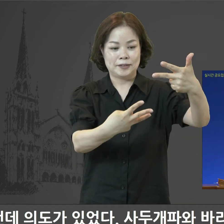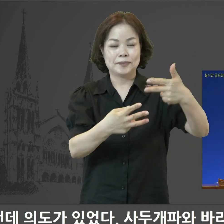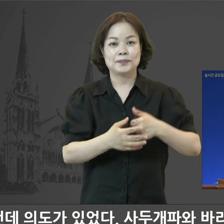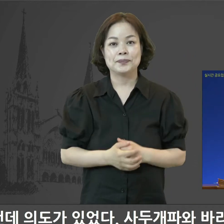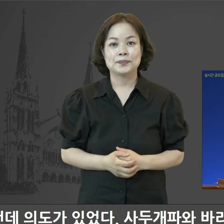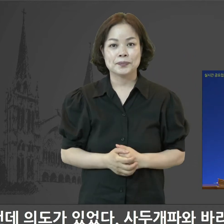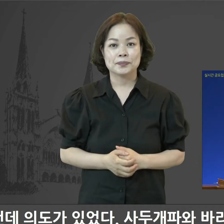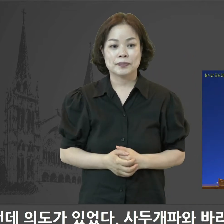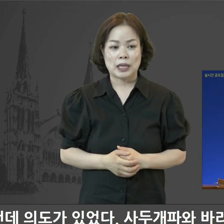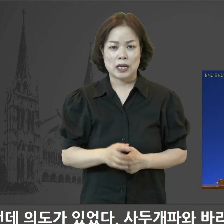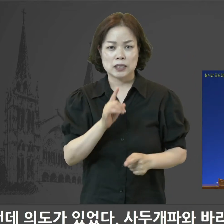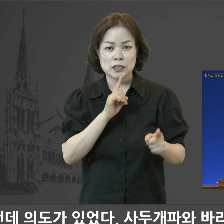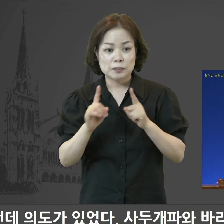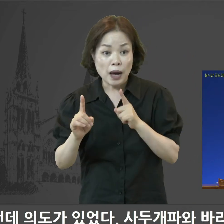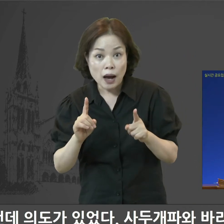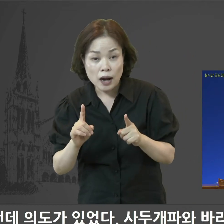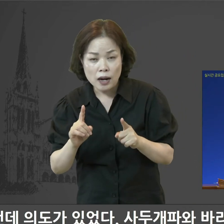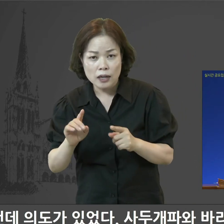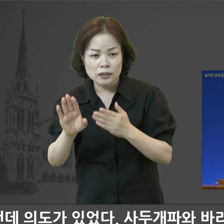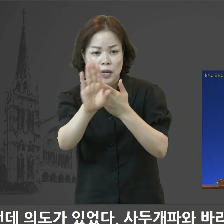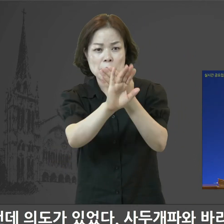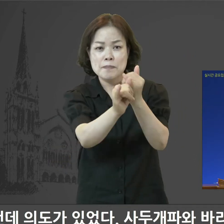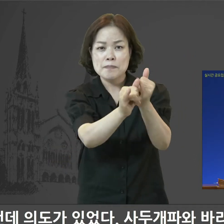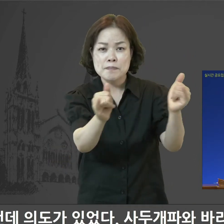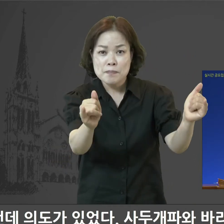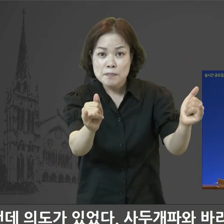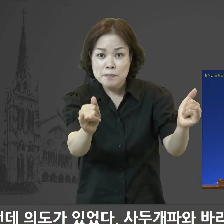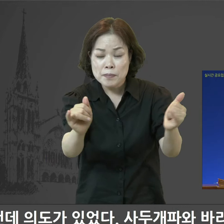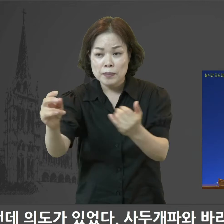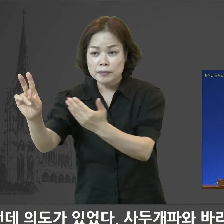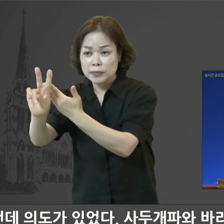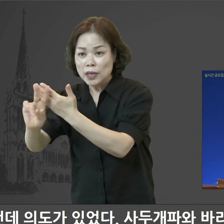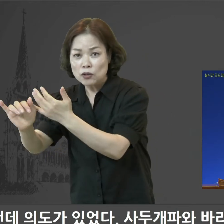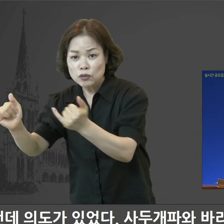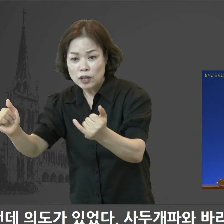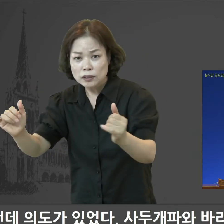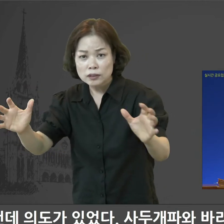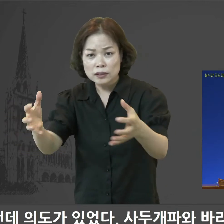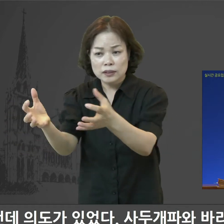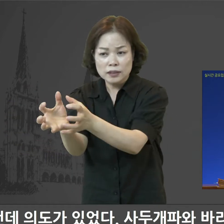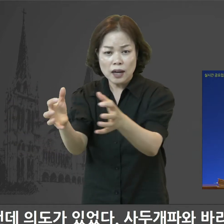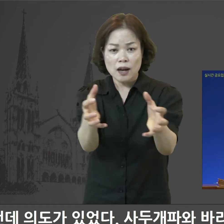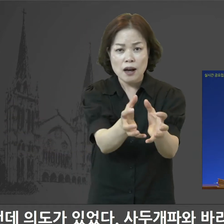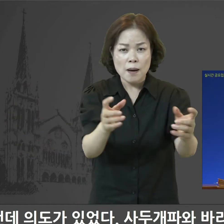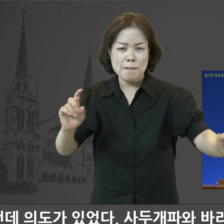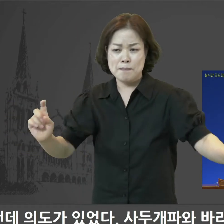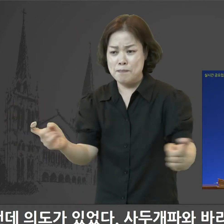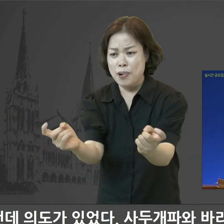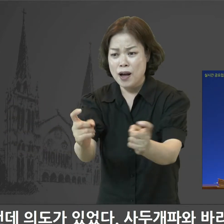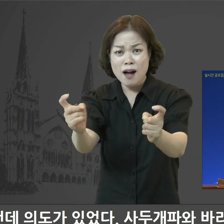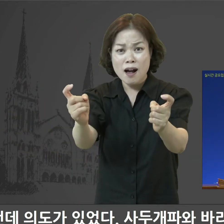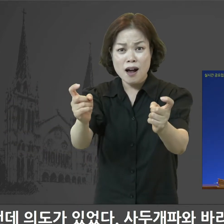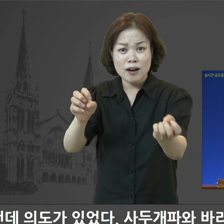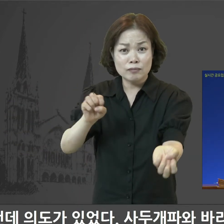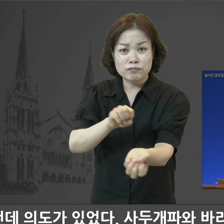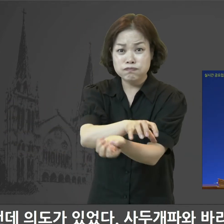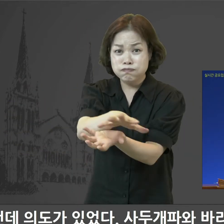읽습니다. 그 말을 한즉 바리새인과 사두개인 사이에 다툼이 생겨